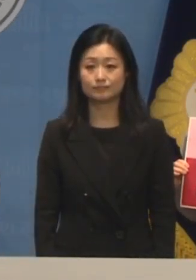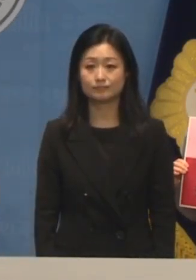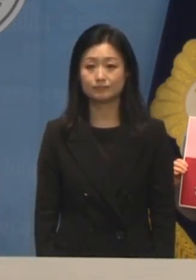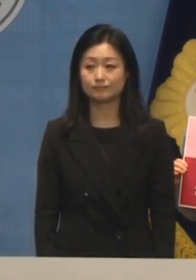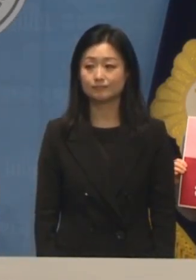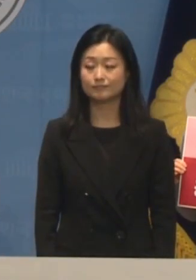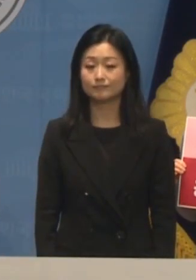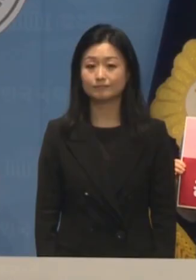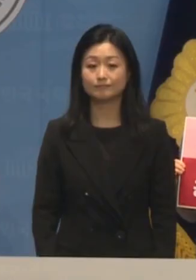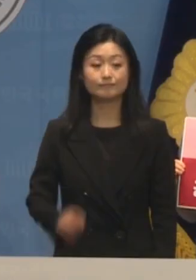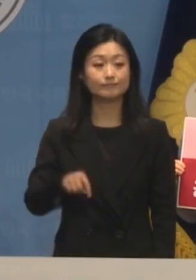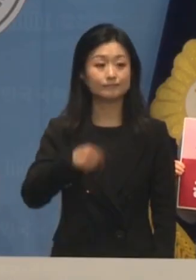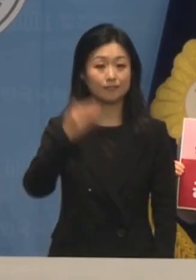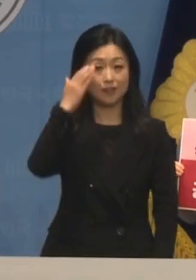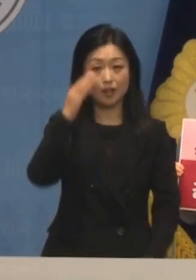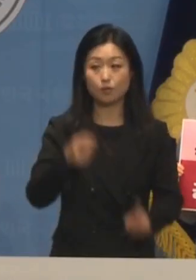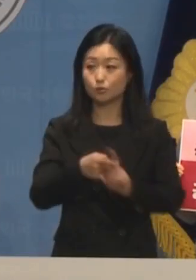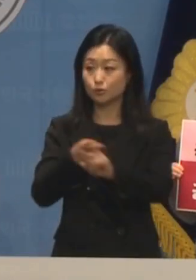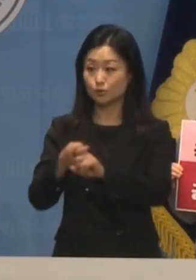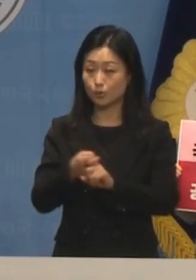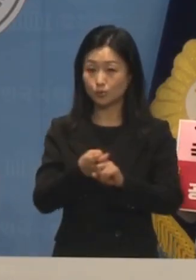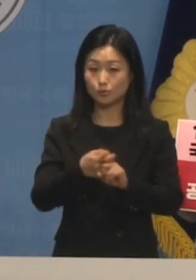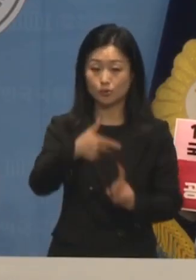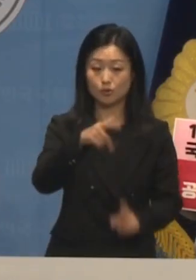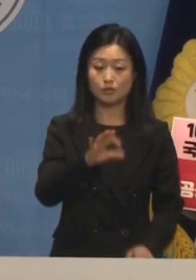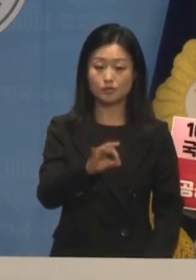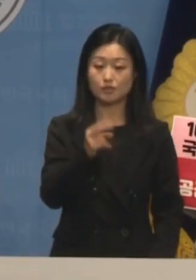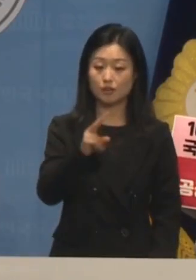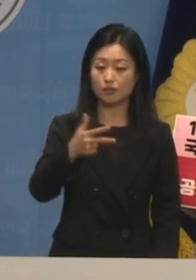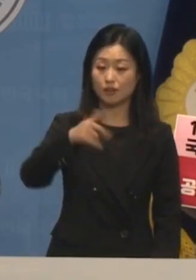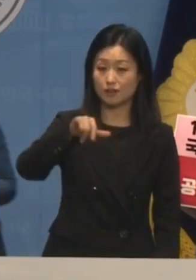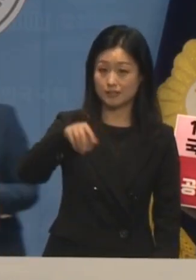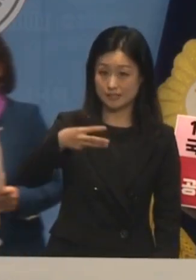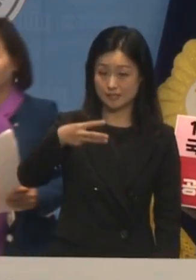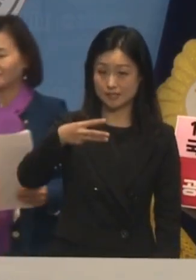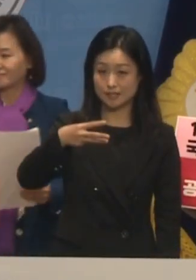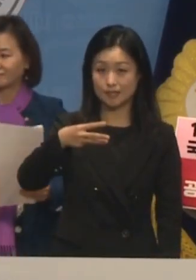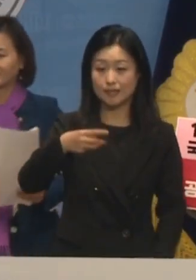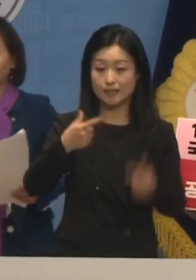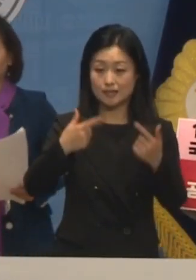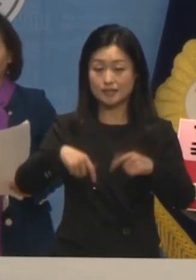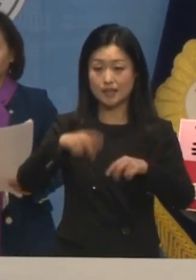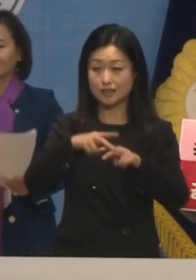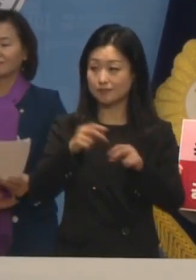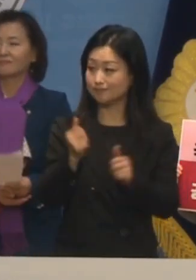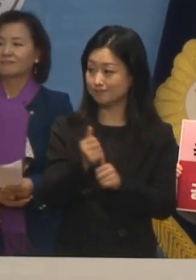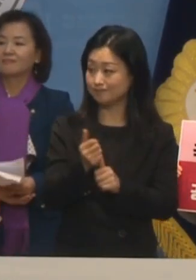네, 감사합니다. 다음은 한국노총 정현실 상임부위원장의 발언을 들어보겠습니다.